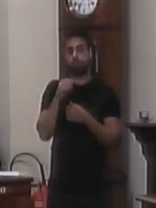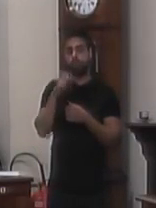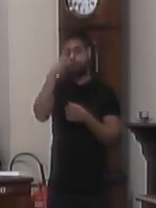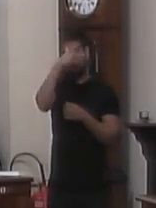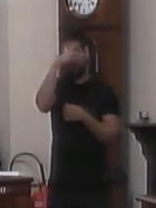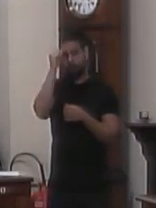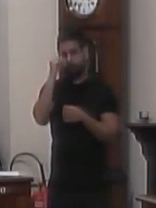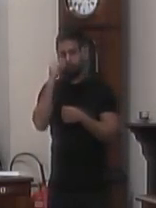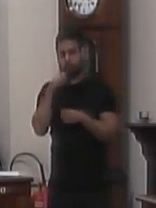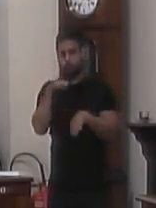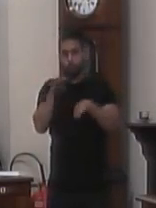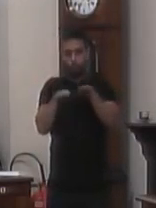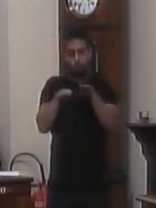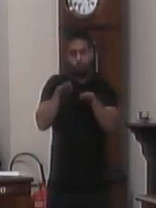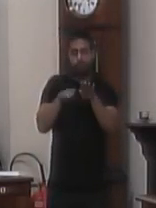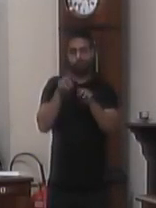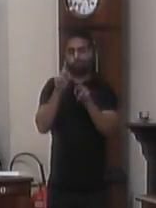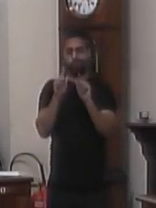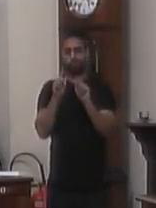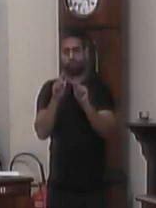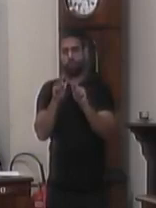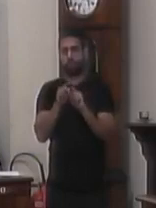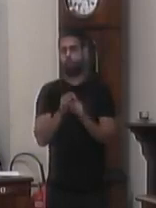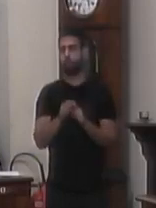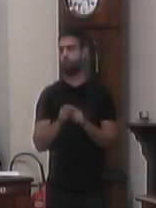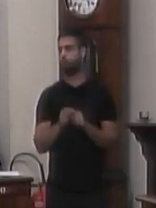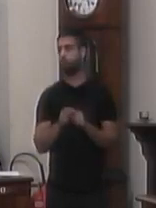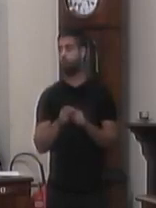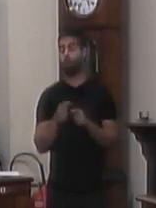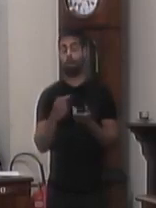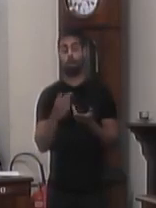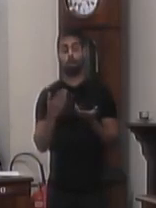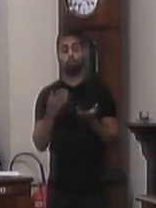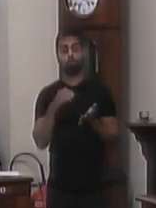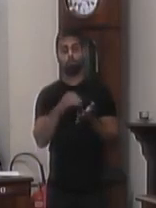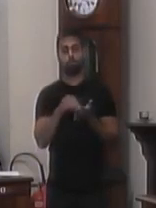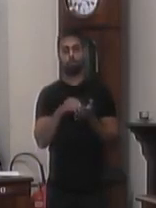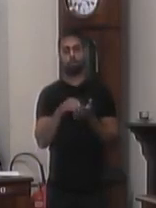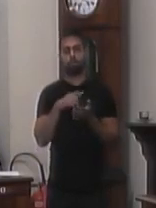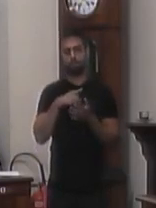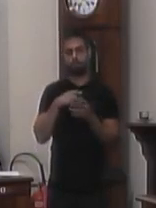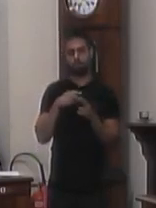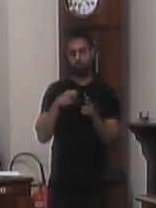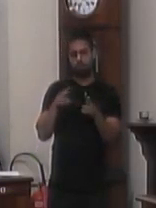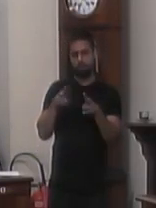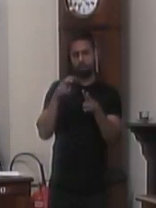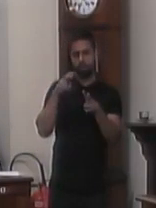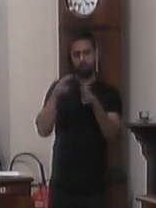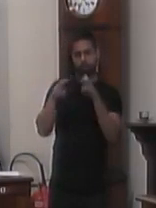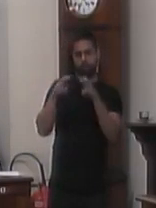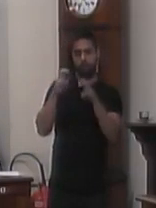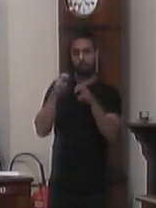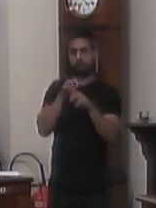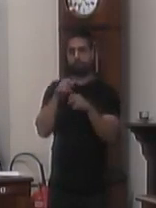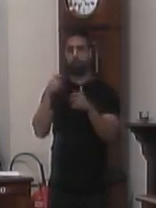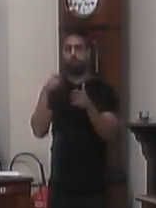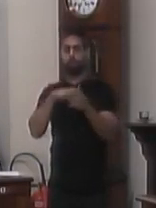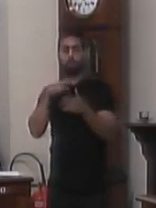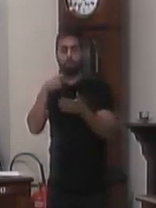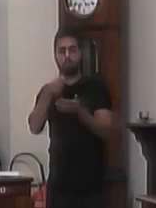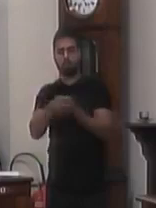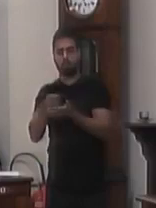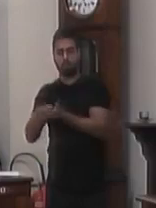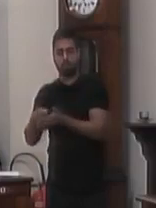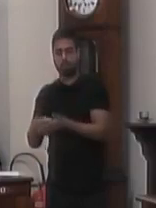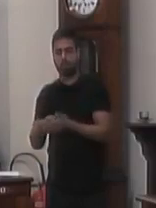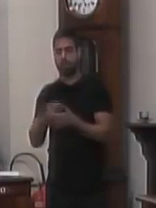No nível financeiro, você como secretária, você tem essa visão, porque você tem pagamento, você tem o